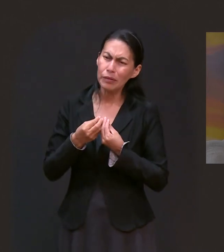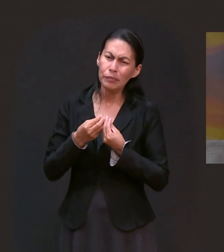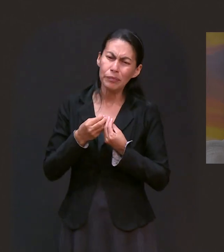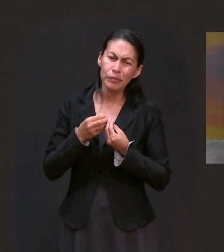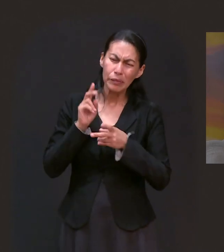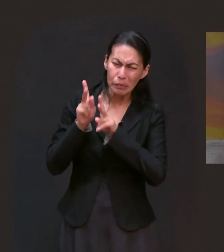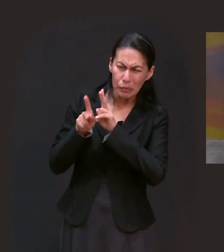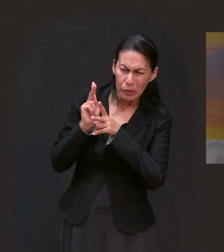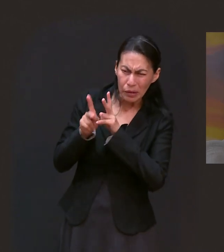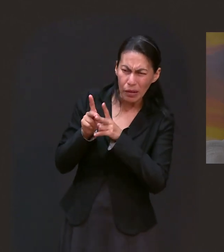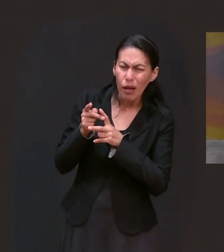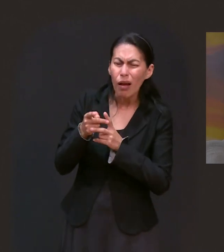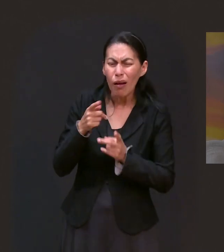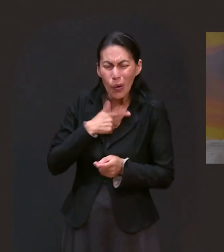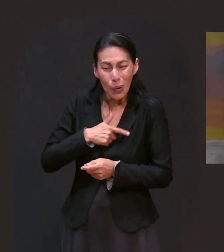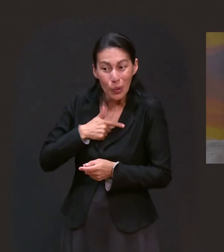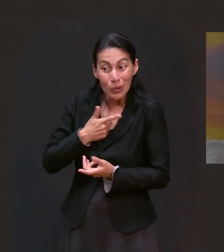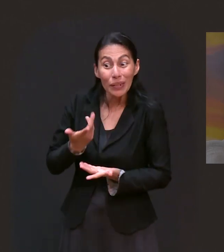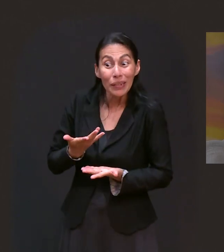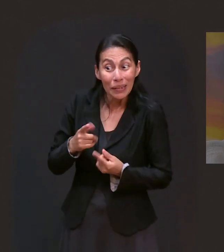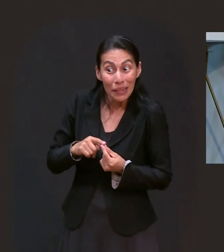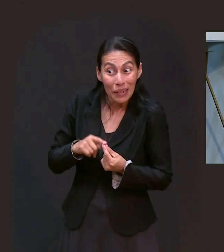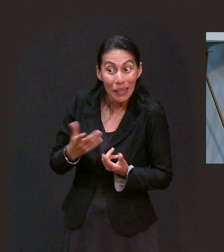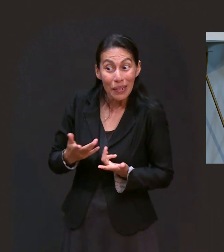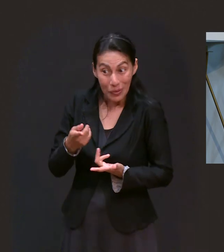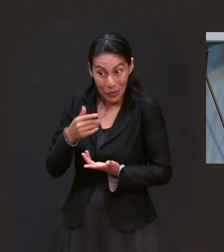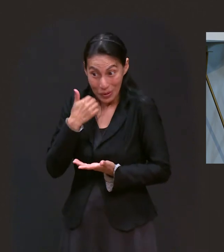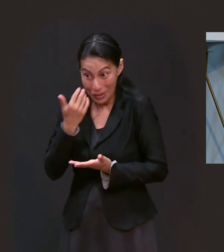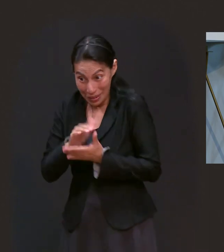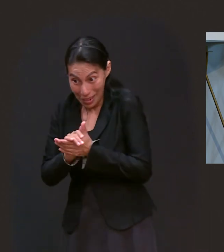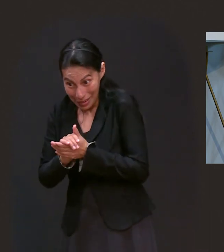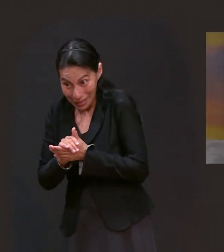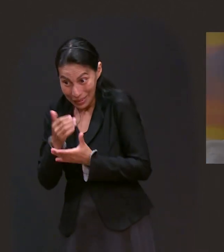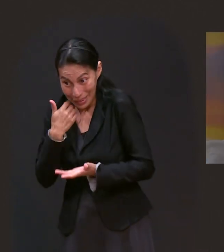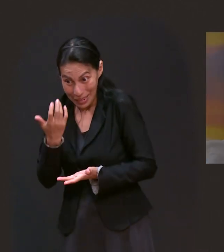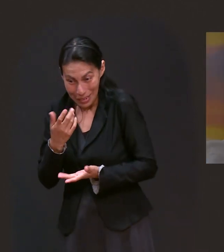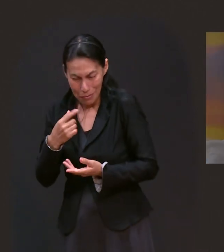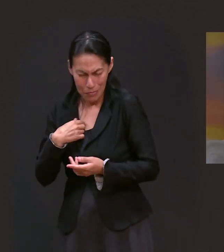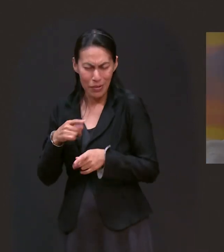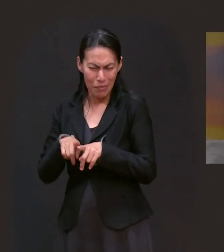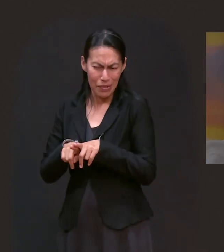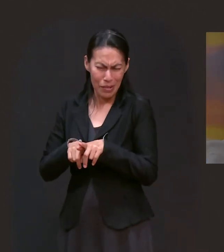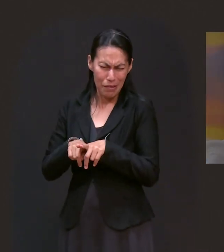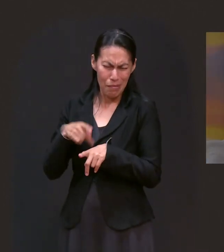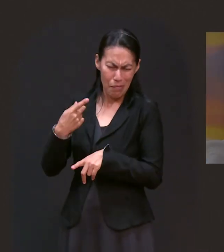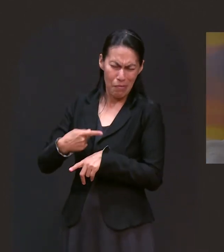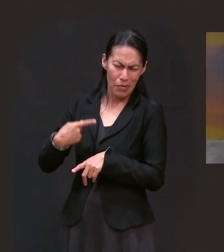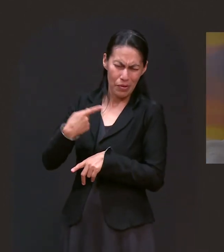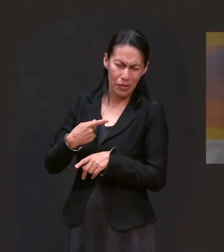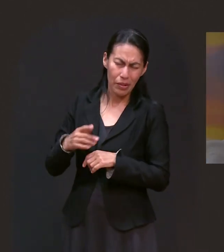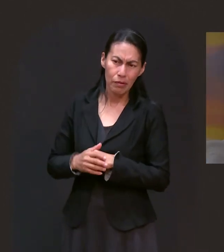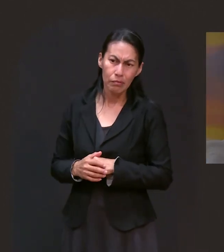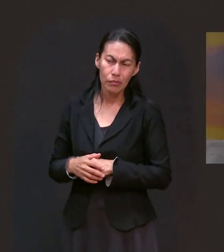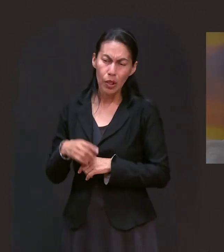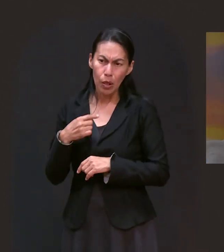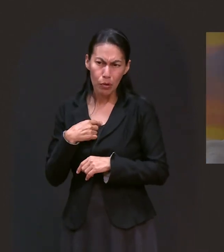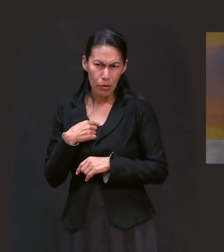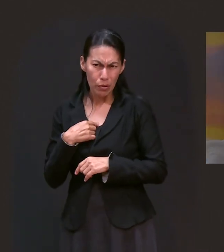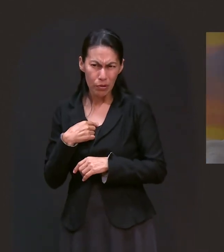me dijo si no te gustan nadie no estás pensando en casarte porque yo realmente